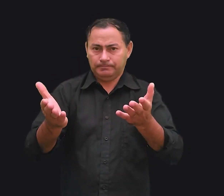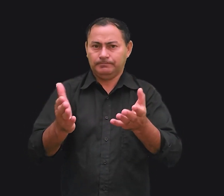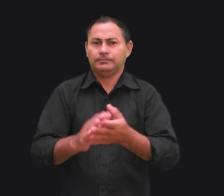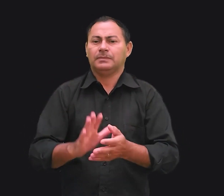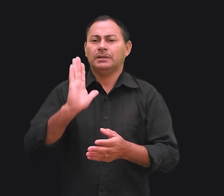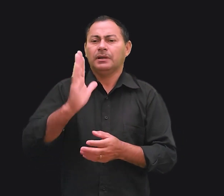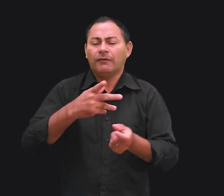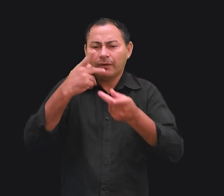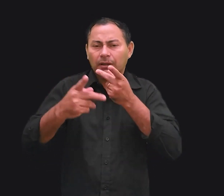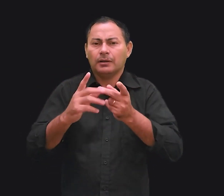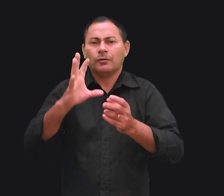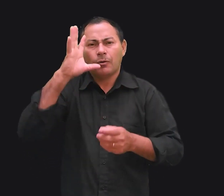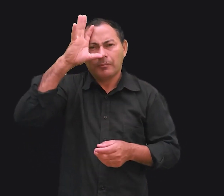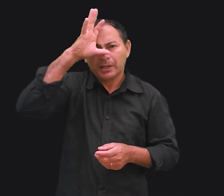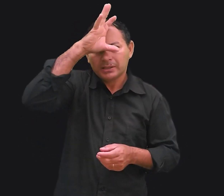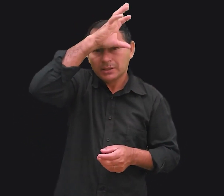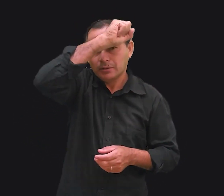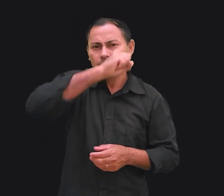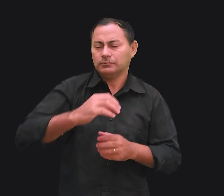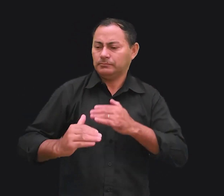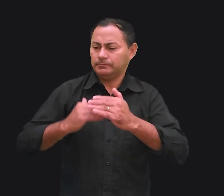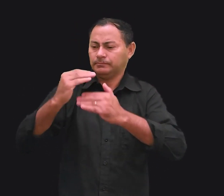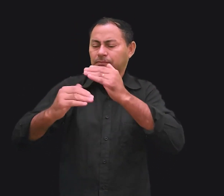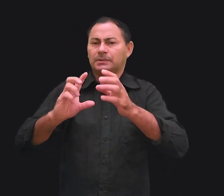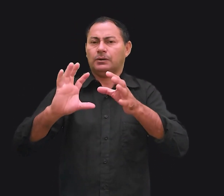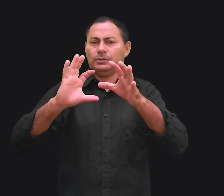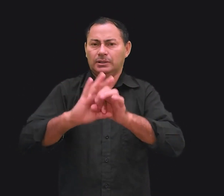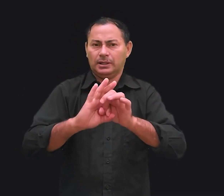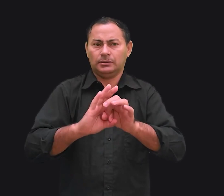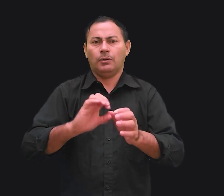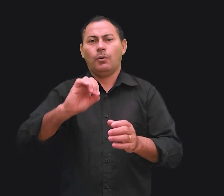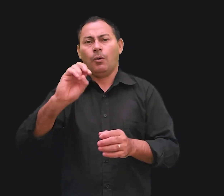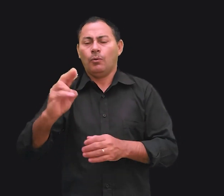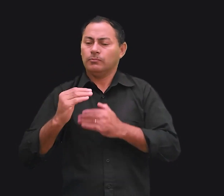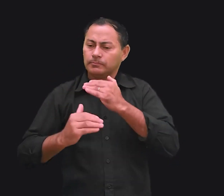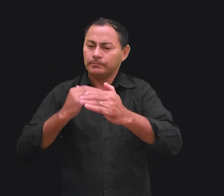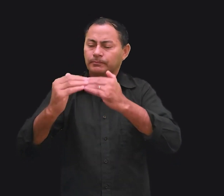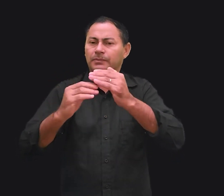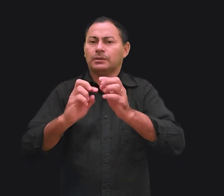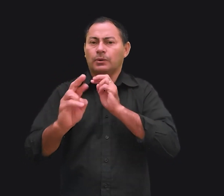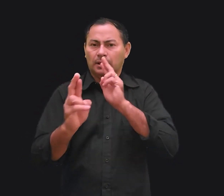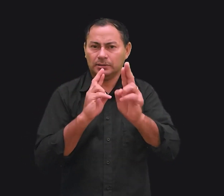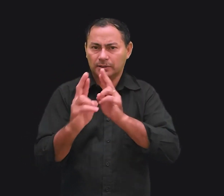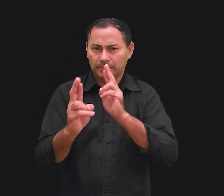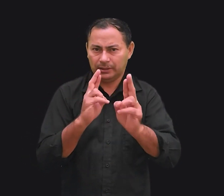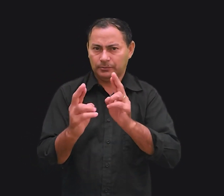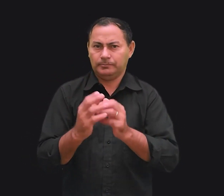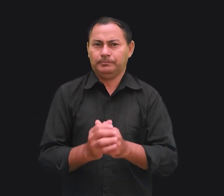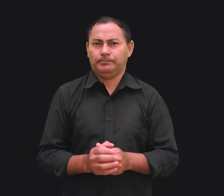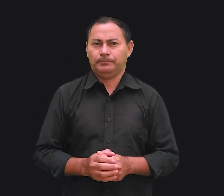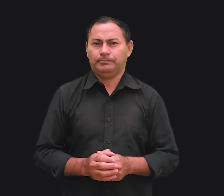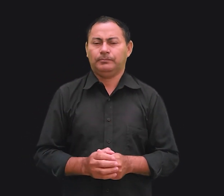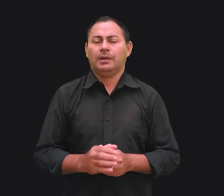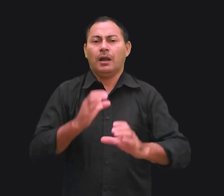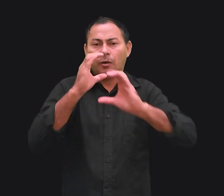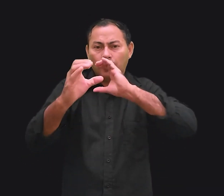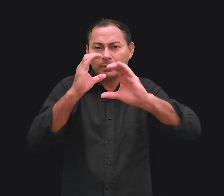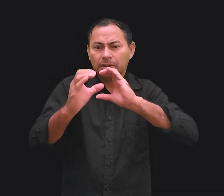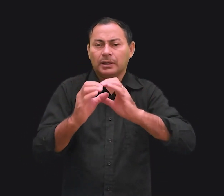trabalhado. Chamamos de compreensão o crescimento da unidade ou o crescimento do relacionamento. A